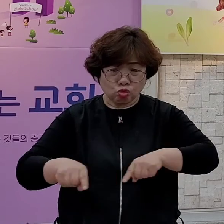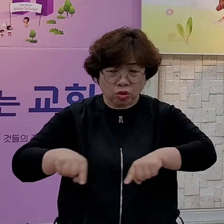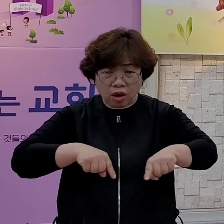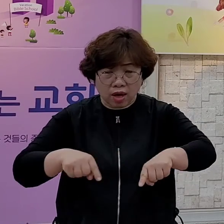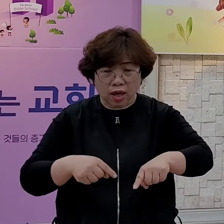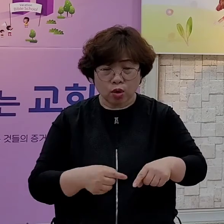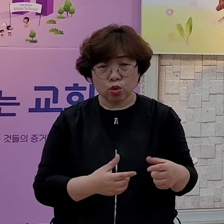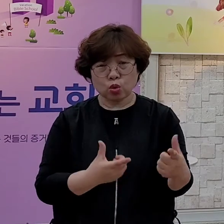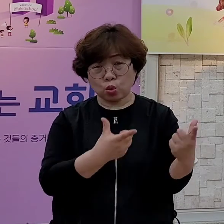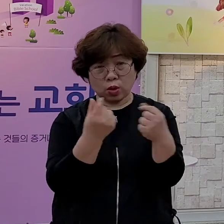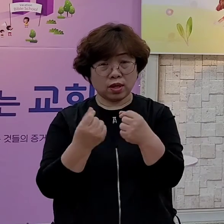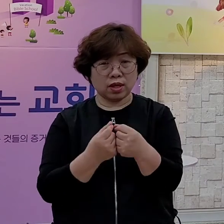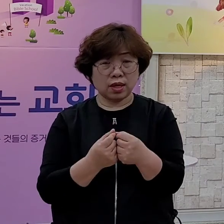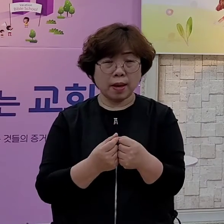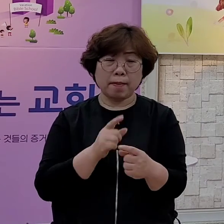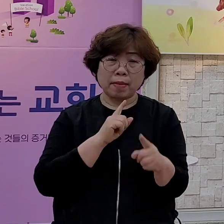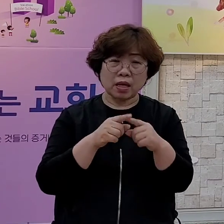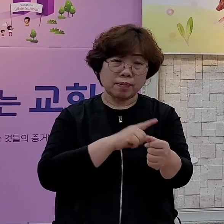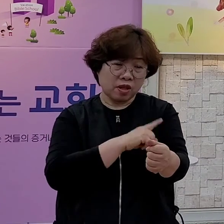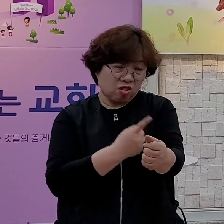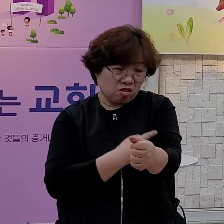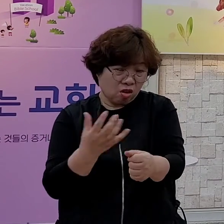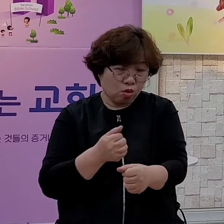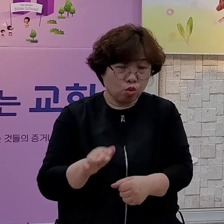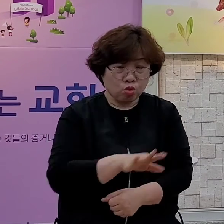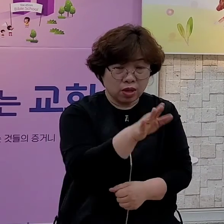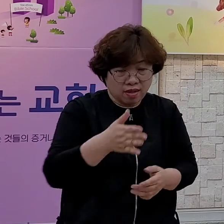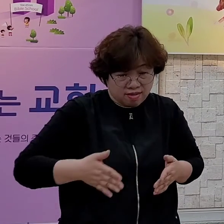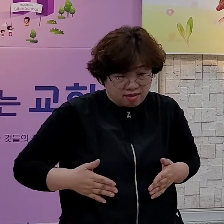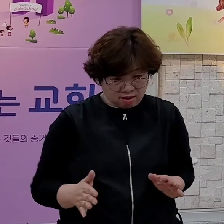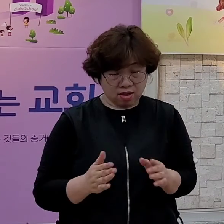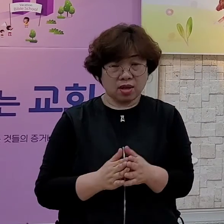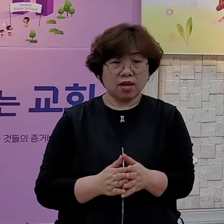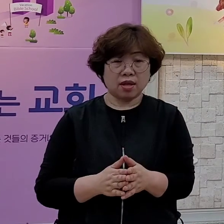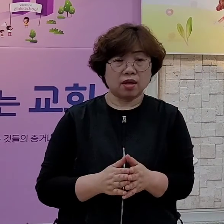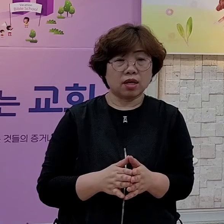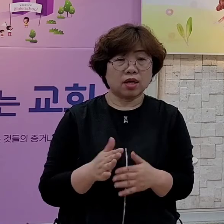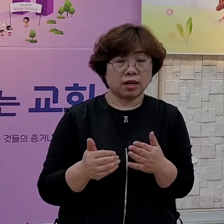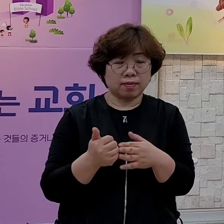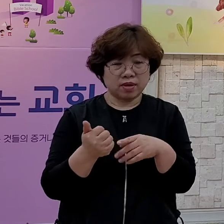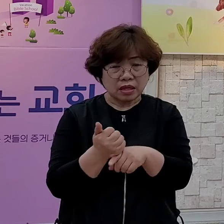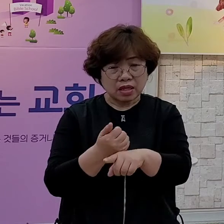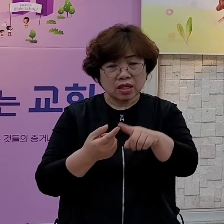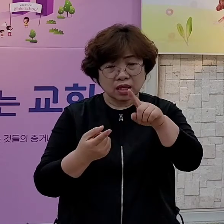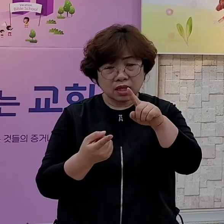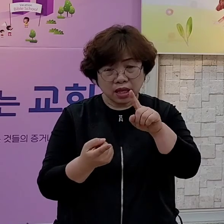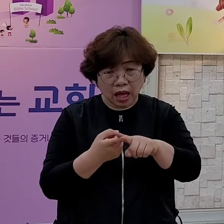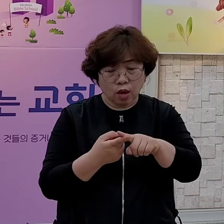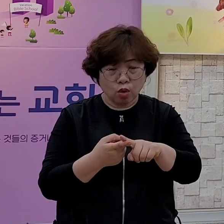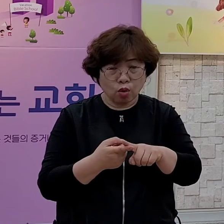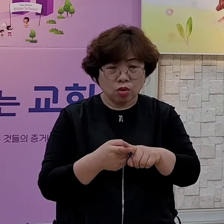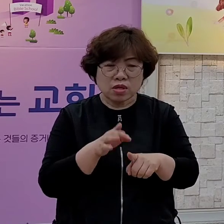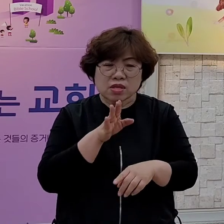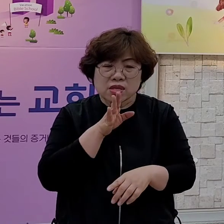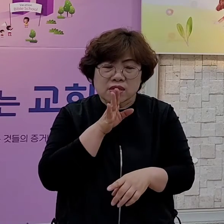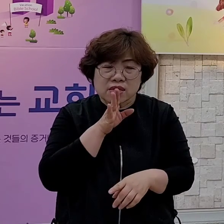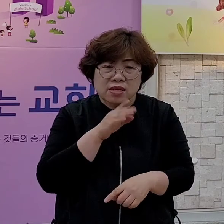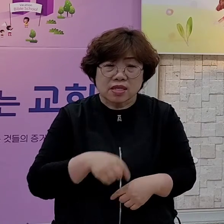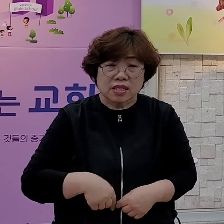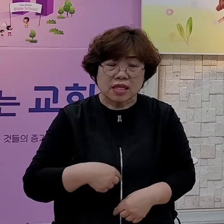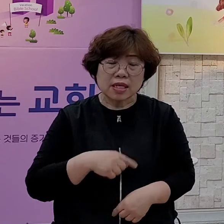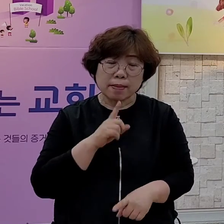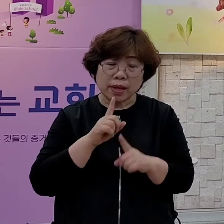권능으로 우리를 낳았다는 그 뜻 가운데서 자기의 뜻을 따라 진리의 말씀으로 우리를 낳으셨다.